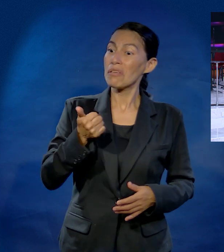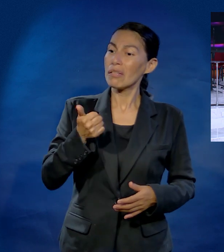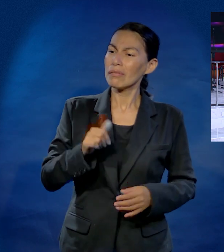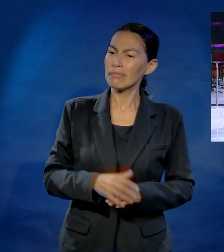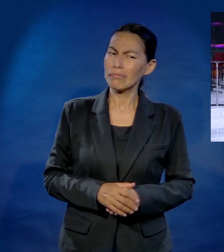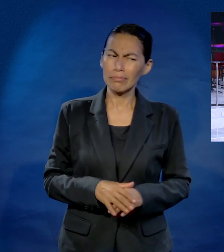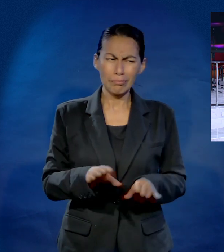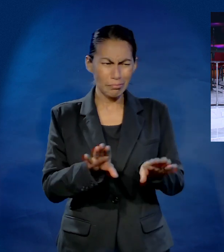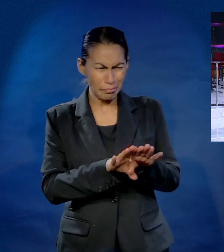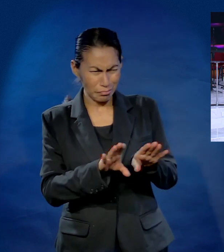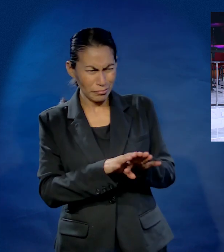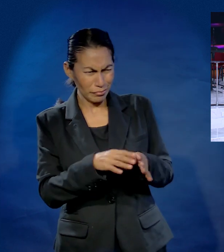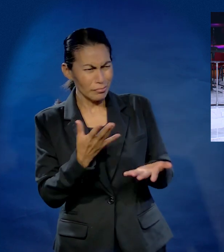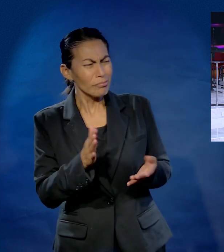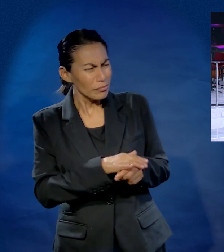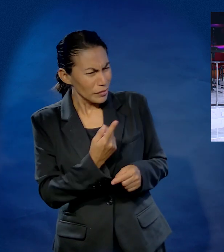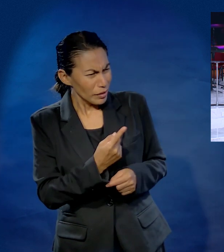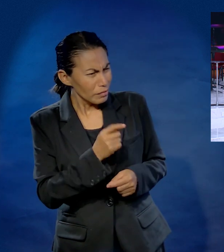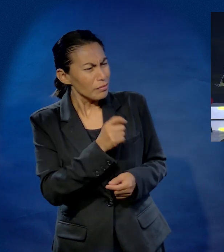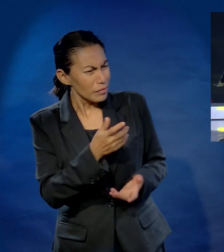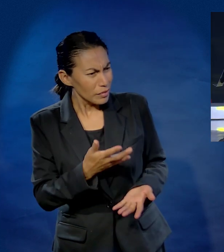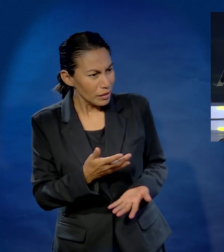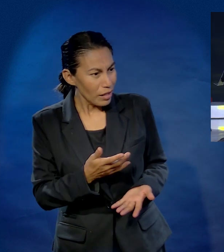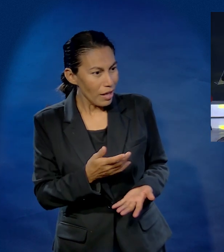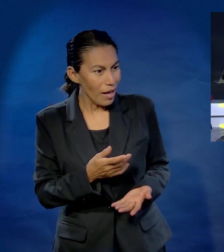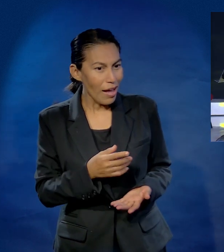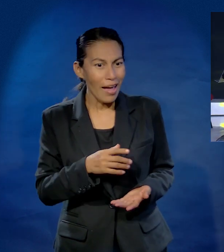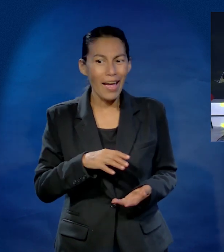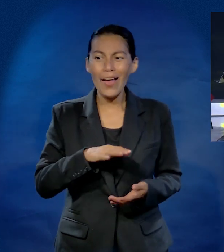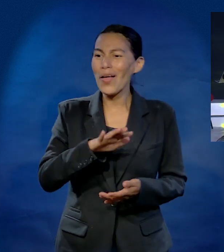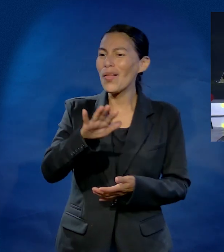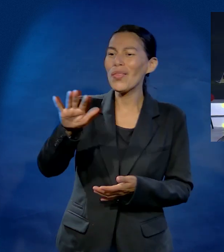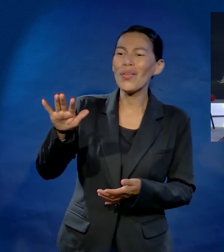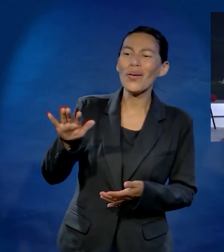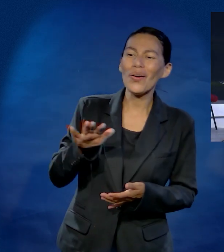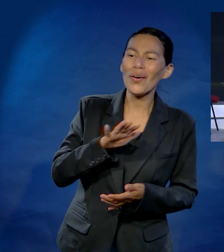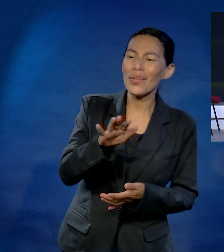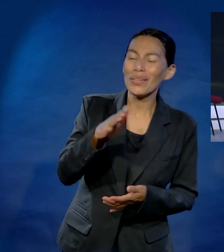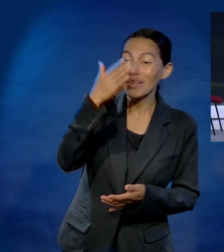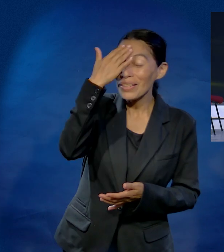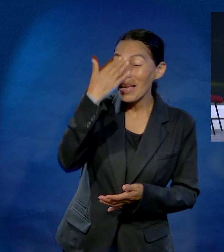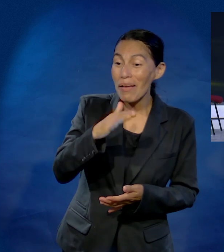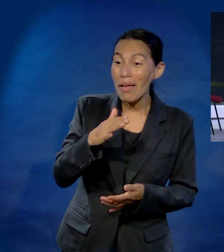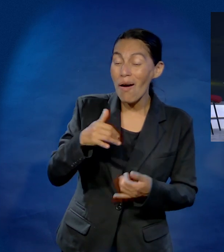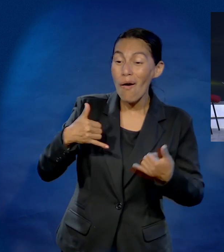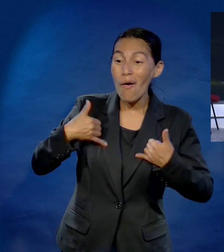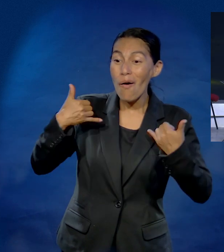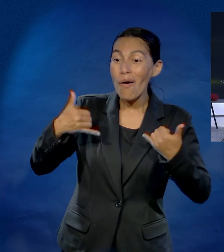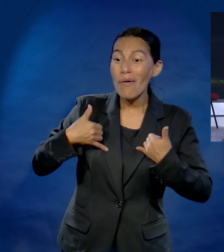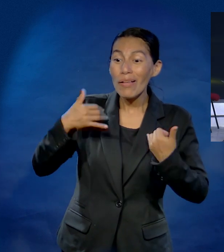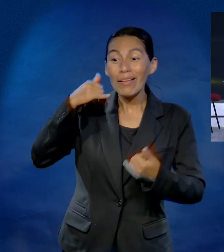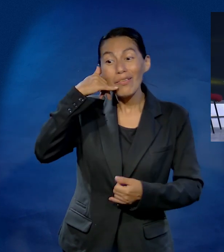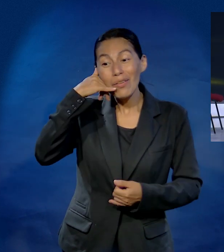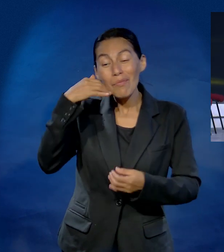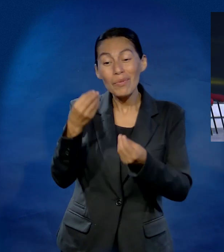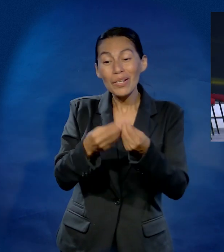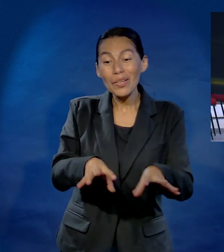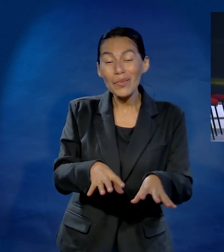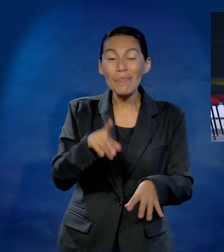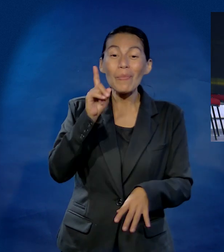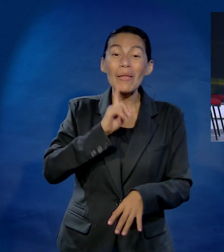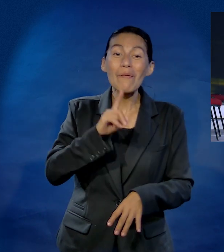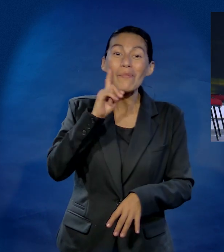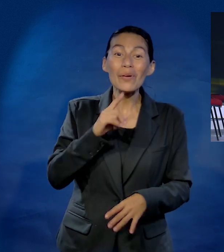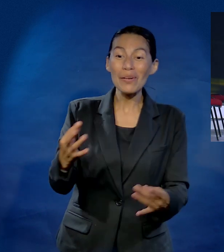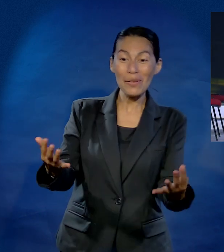que un teléfono que está ahí en el mar. Además, le he sacado provecho. ¿Cómo? No entiendo. Sí, es que se ha corrido el rumor del muchacho